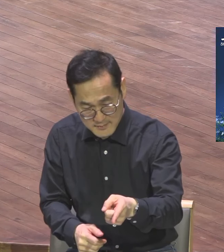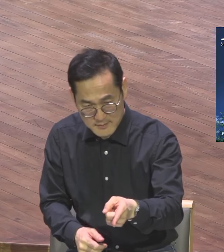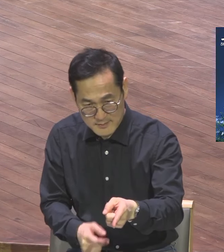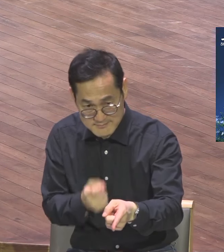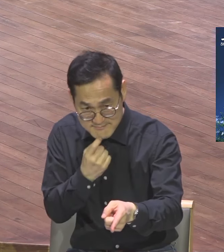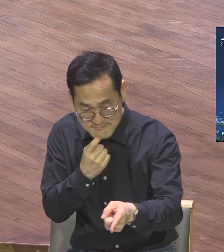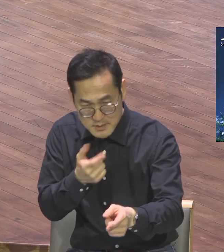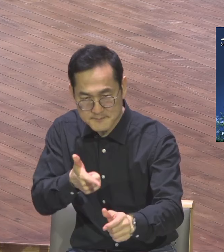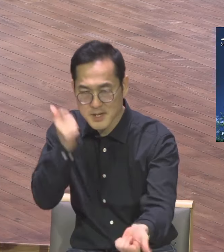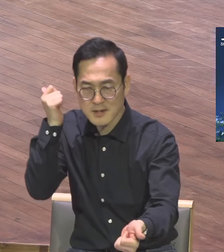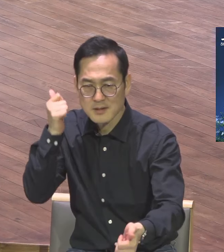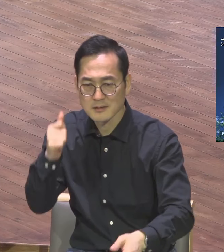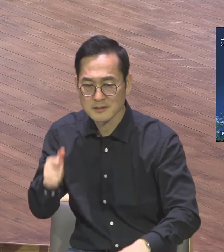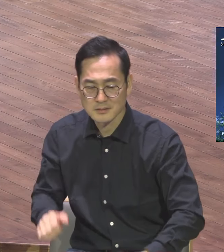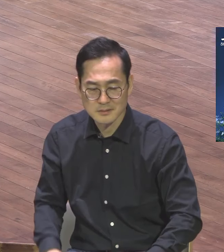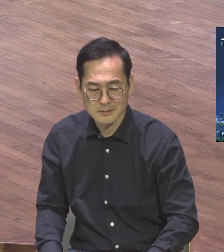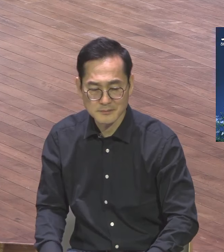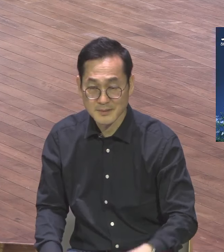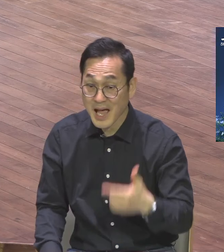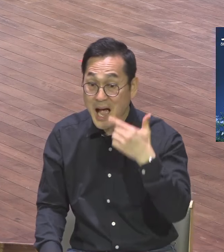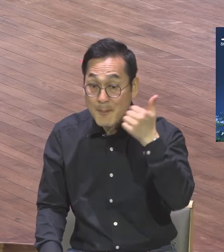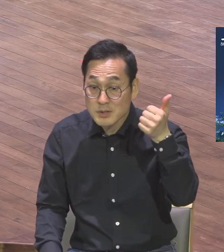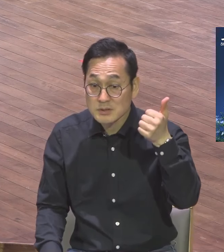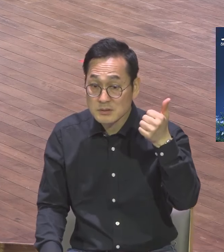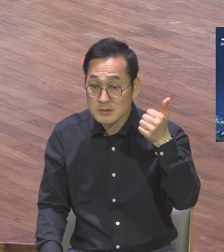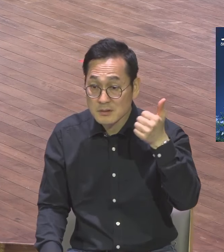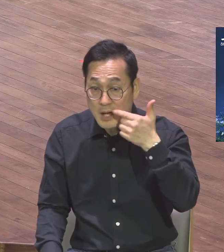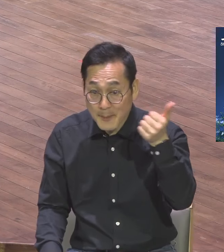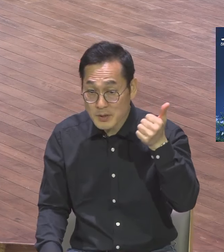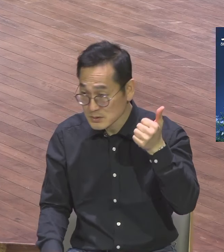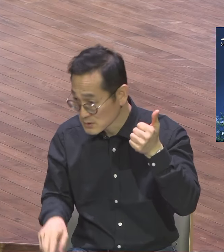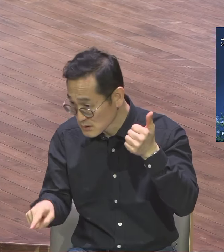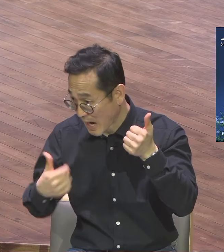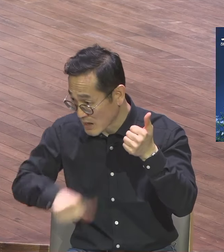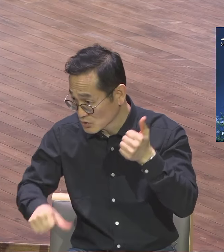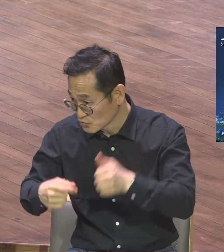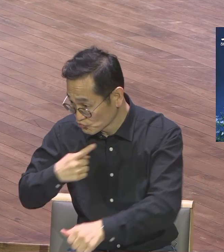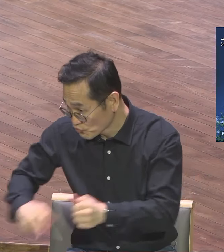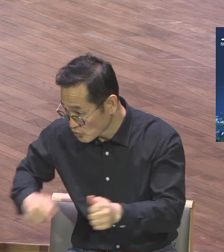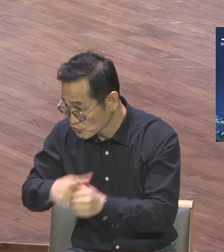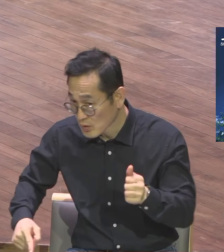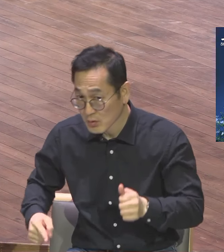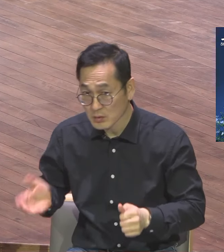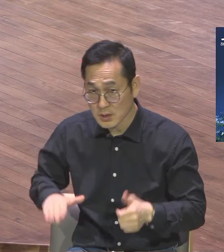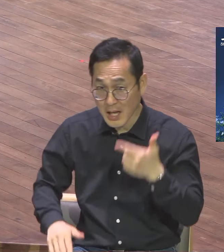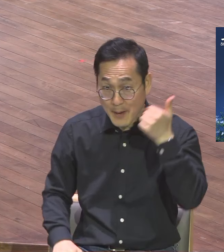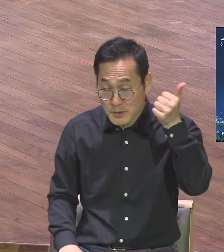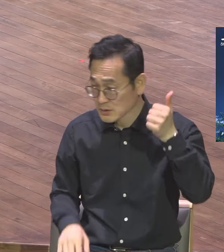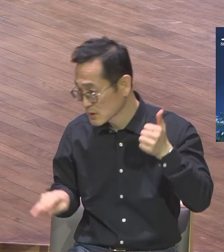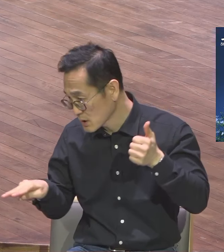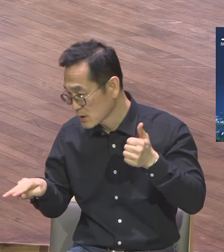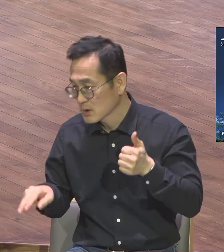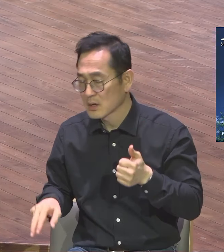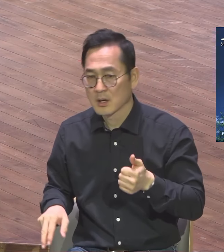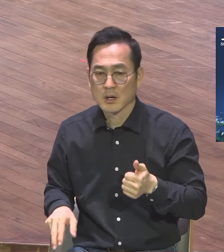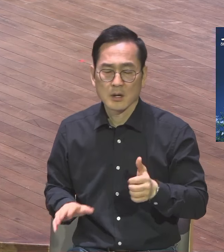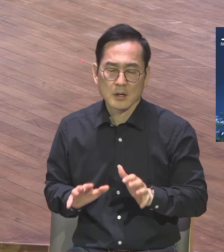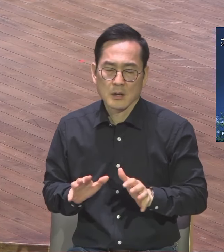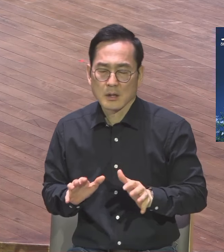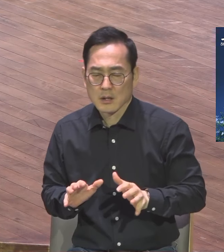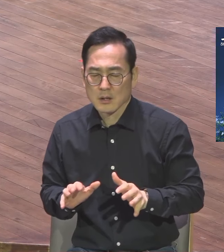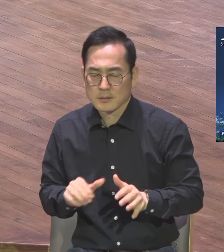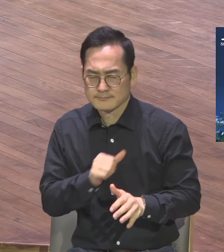놀라운 사실은 그 아버지가 원수들을 용서한다고 용서했대. 바로 그런 것이 며칠 전에 일어나고 있는 현장이란